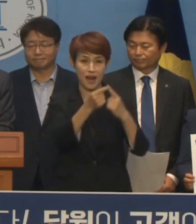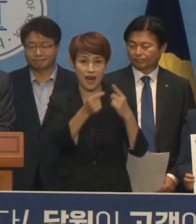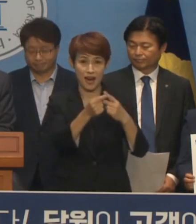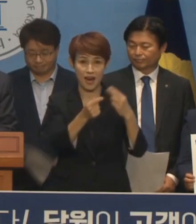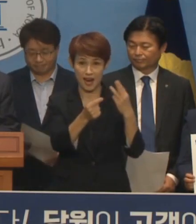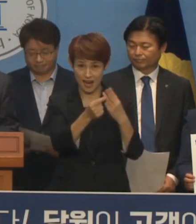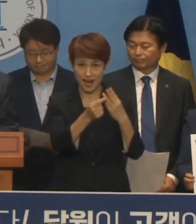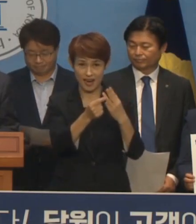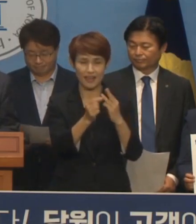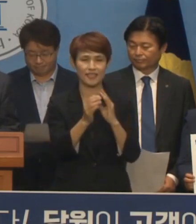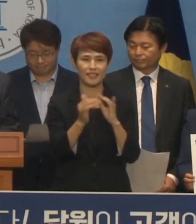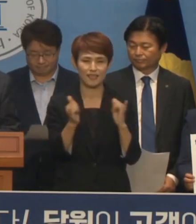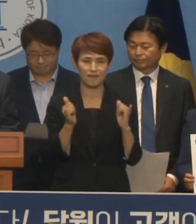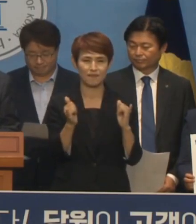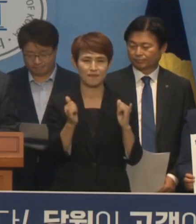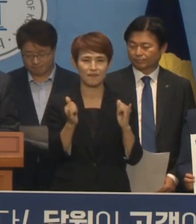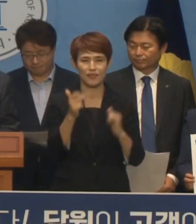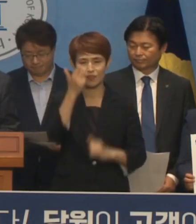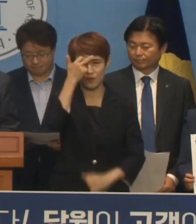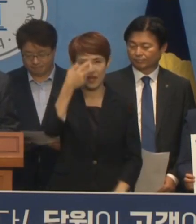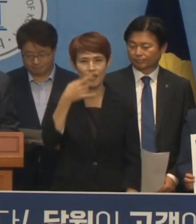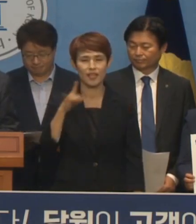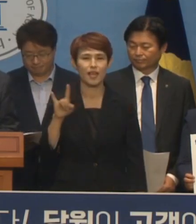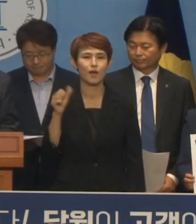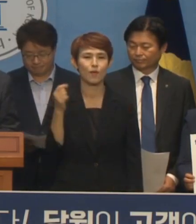지방정보 대표당원 최대호입니다.